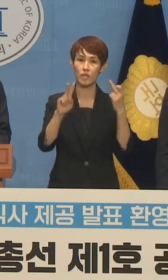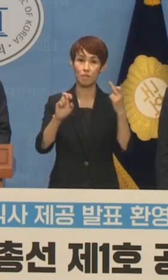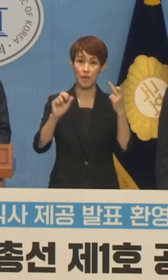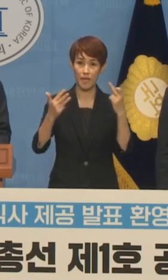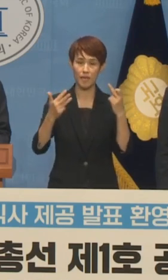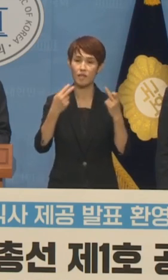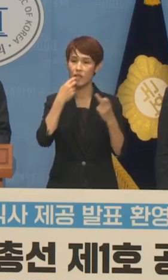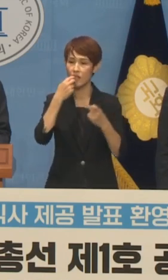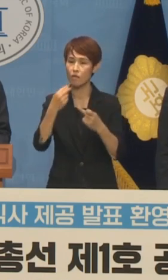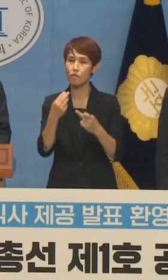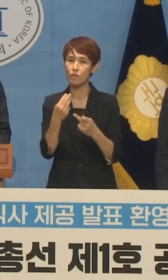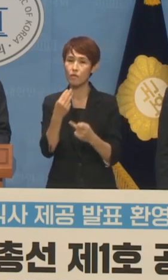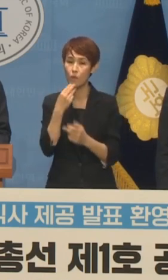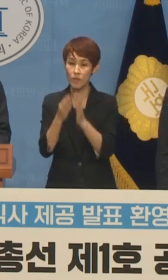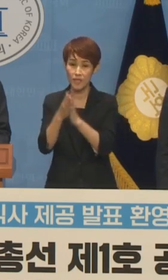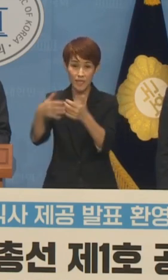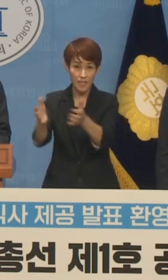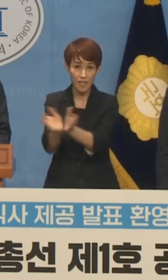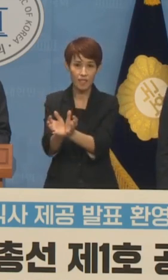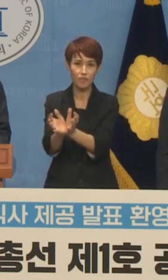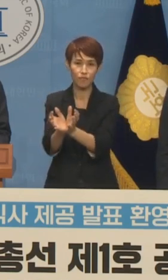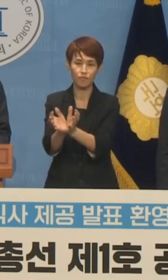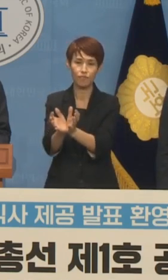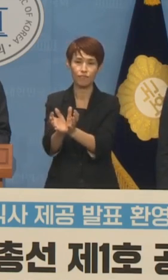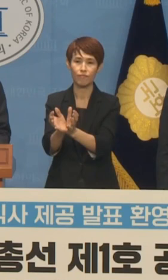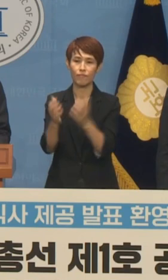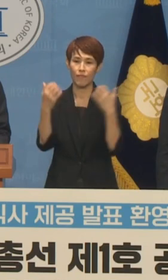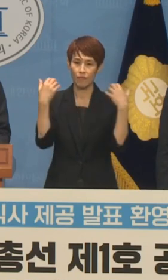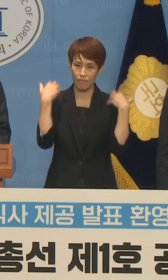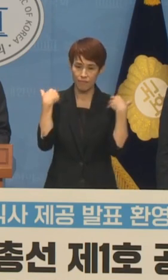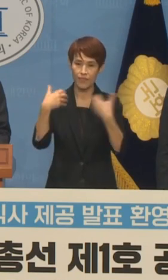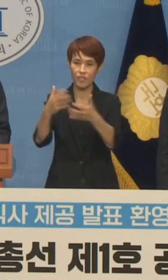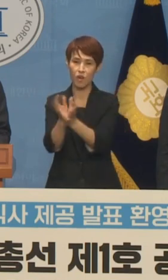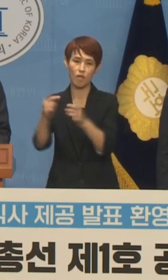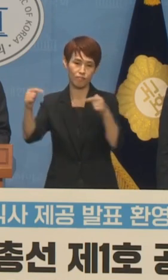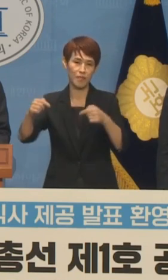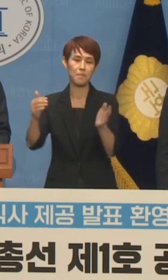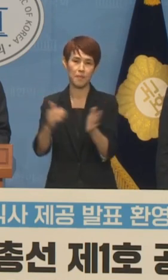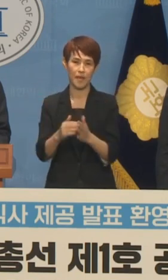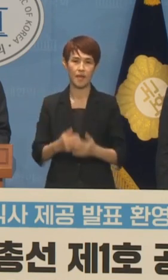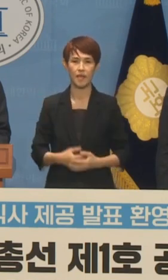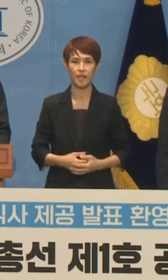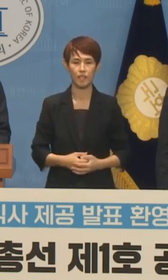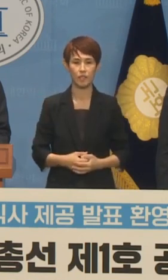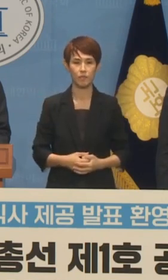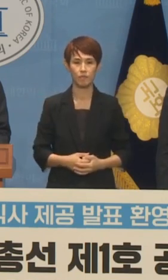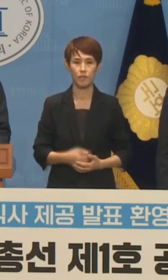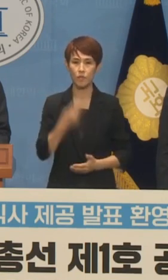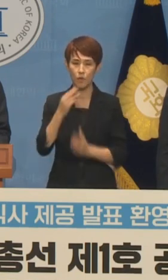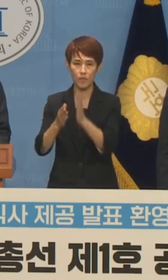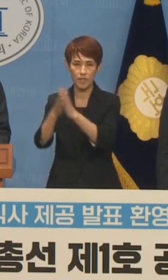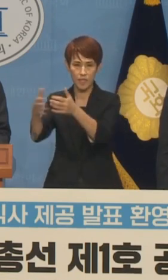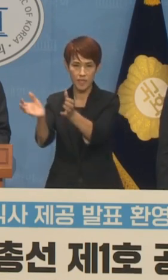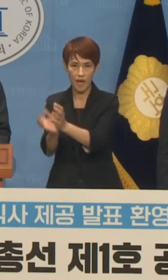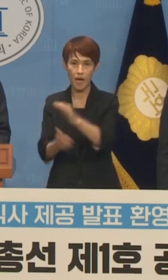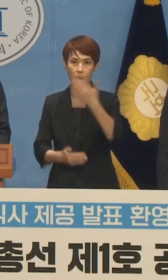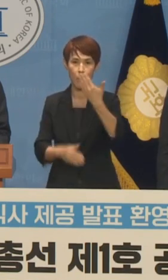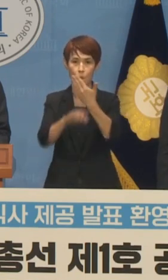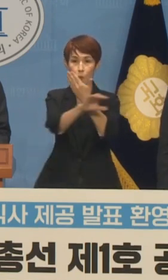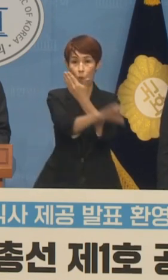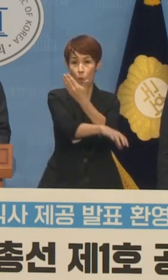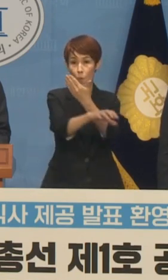더불어민주당 서울시당은 당정 협의를 개최했습니다. 민주당 서울시당과 서울 9개 지역